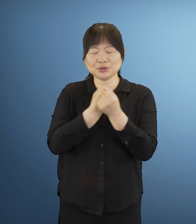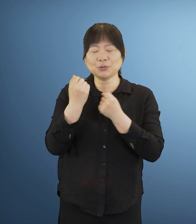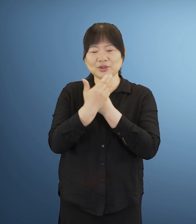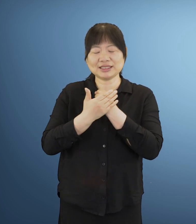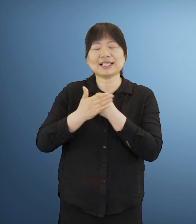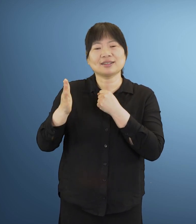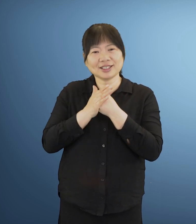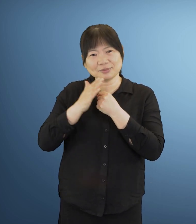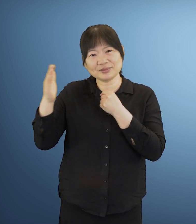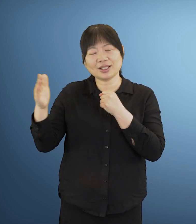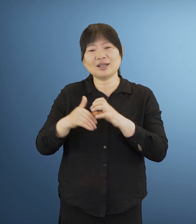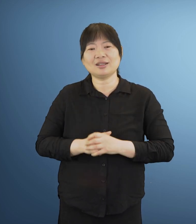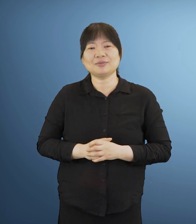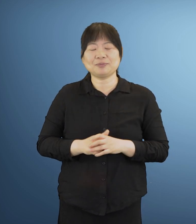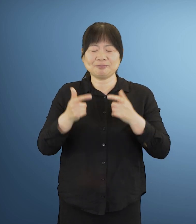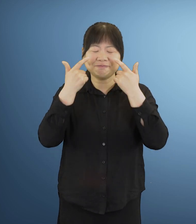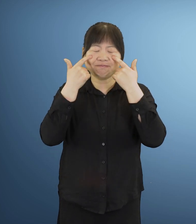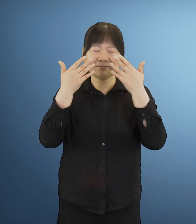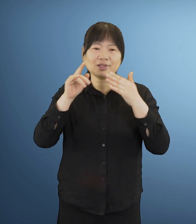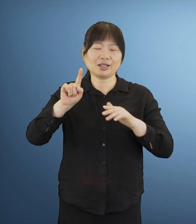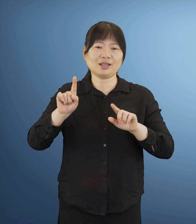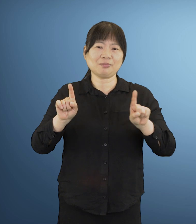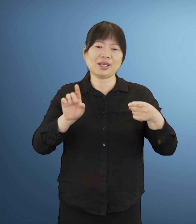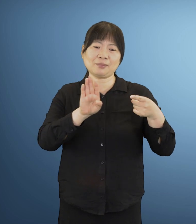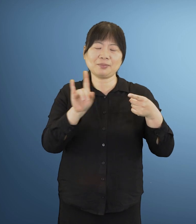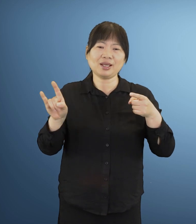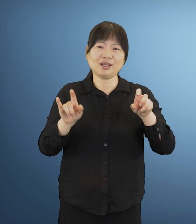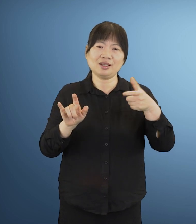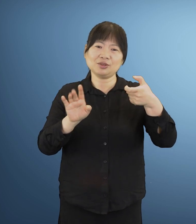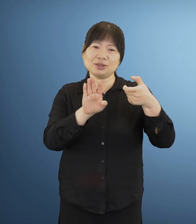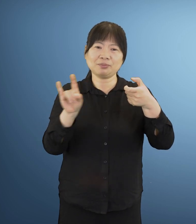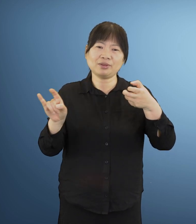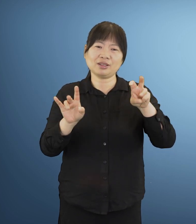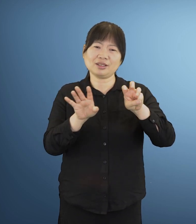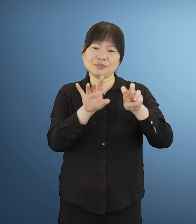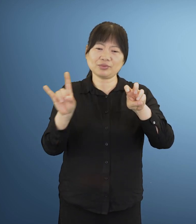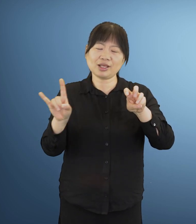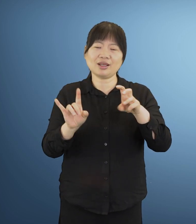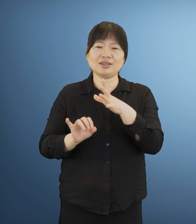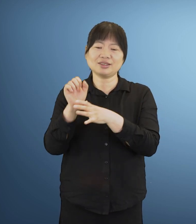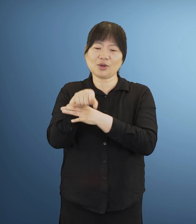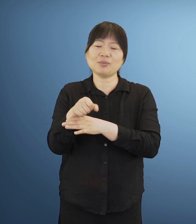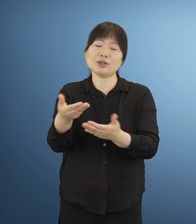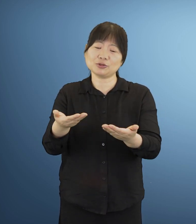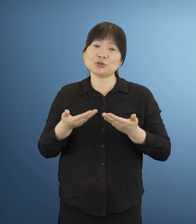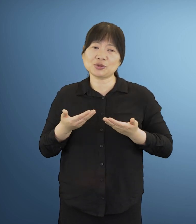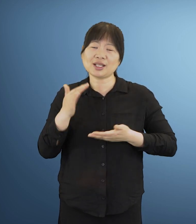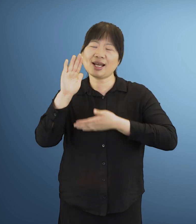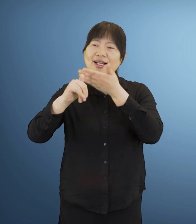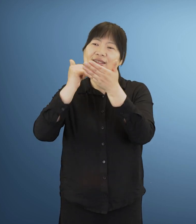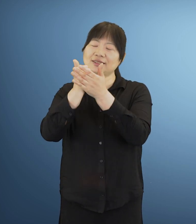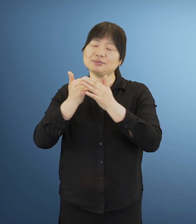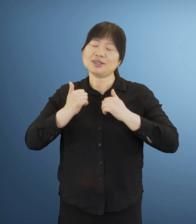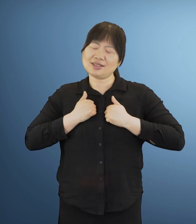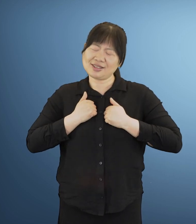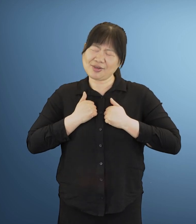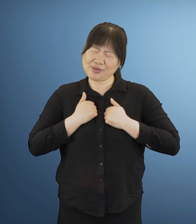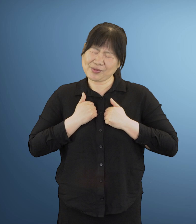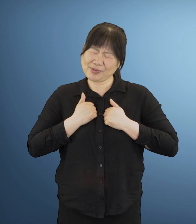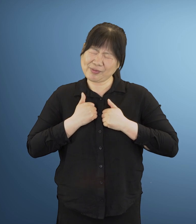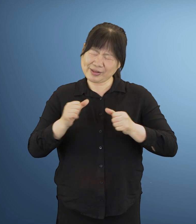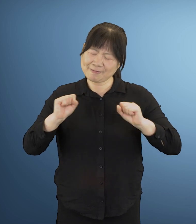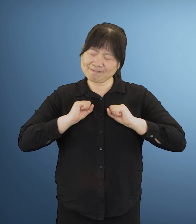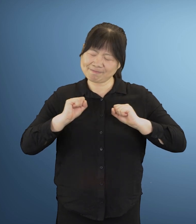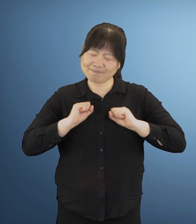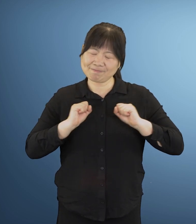통해서 반드시 100배, 60배, 30배의 결실을 맺게 하시는 하나님의 열심에